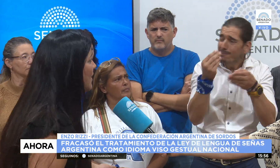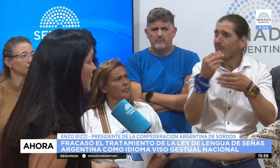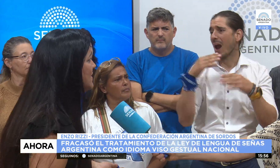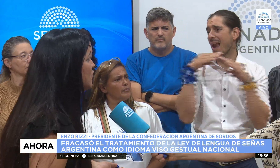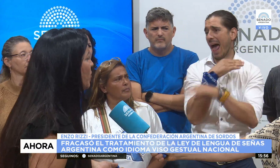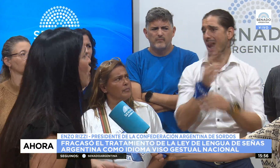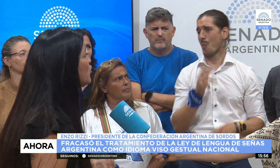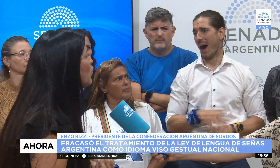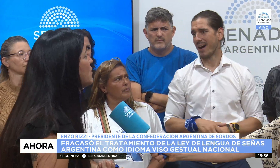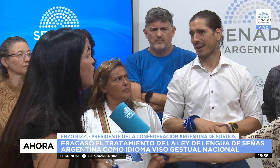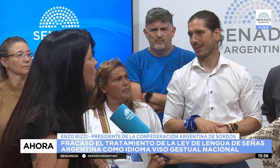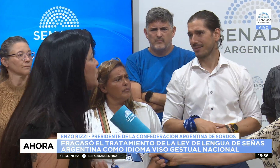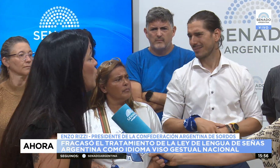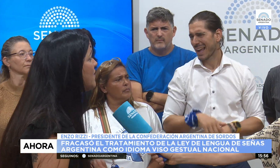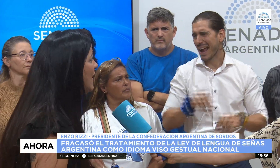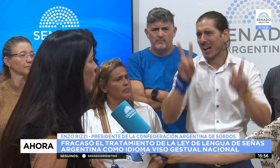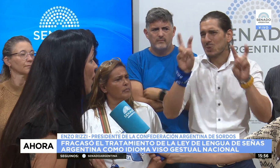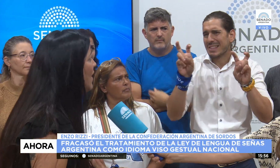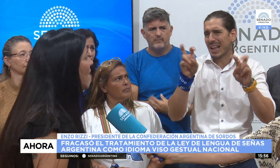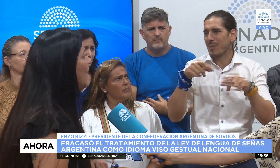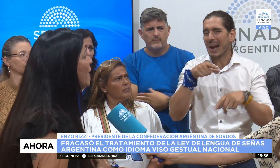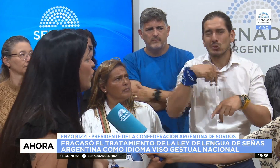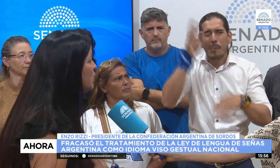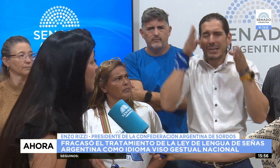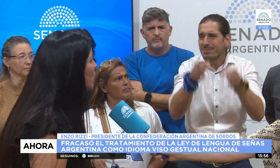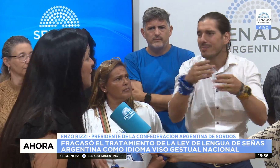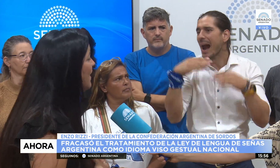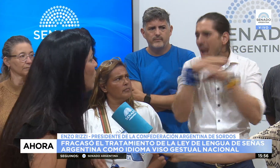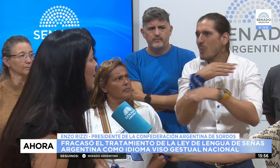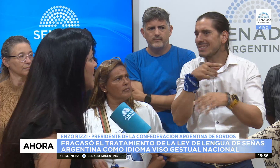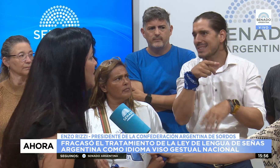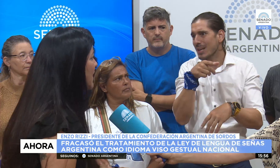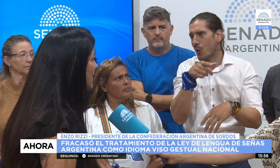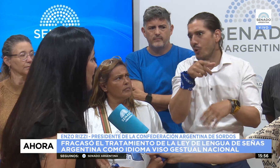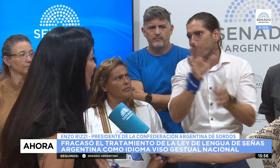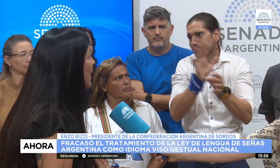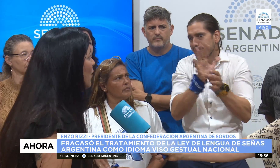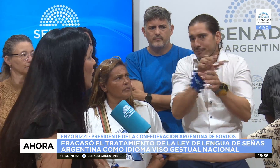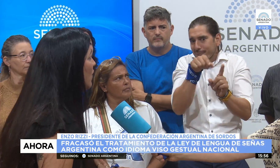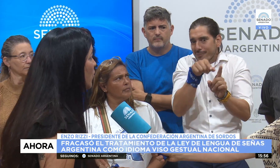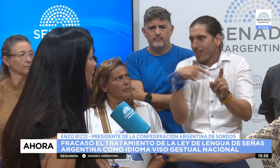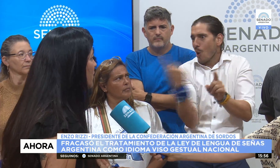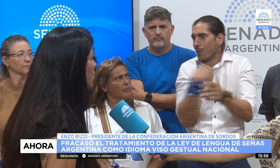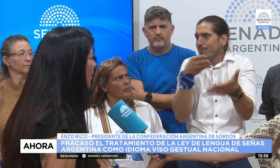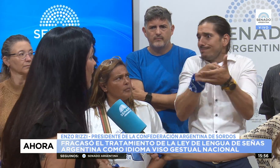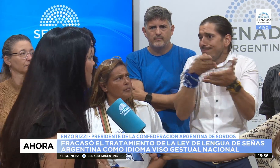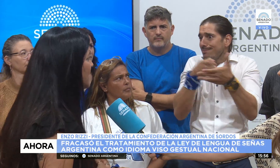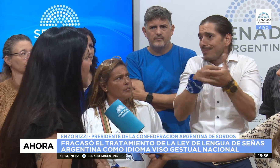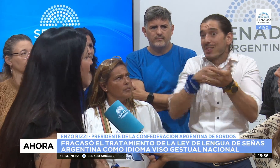que es eso, pero nosotros nos enfocamos en nuestra lengua, en el reconocimiento de nuestra lengua de señas argentina, que es la lengua de la comunidad sorda, ¿sí? Y en